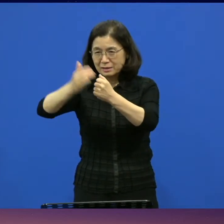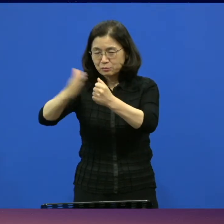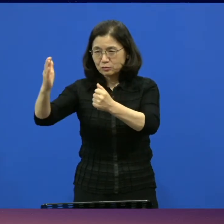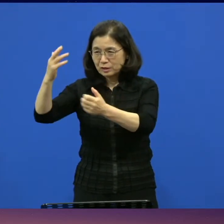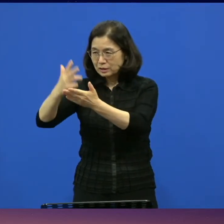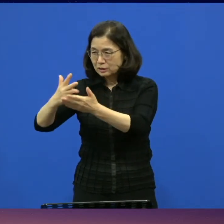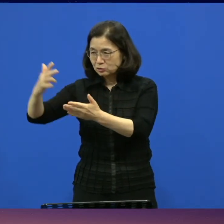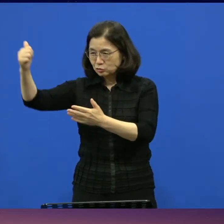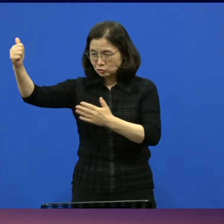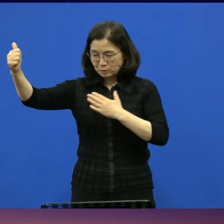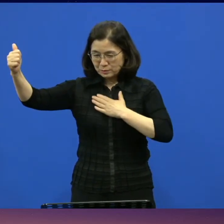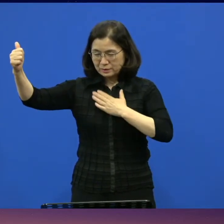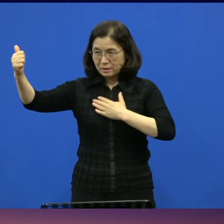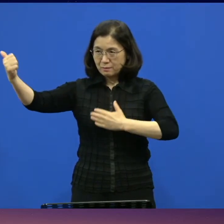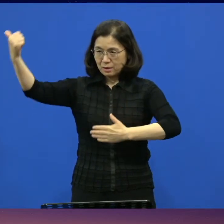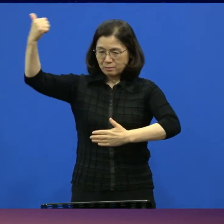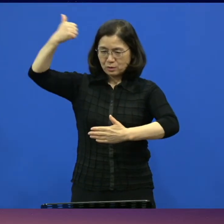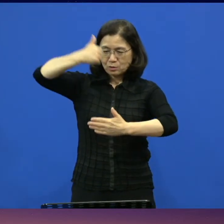우리가 여러분